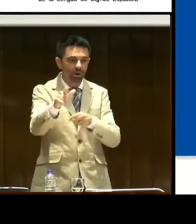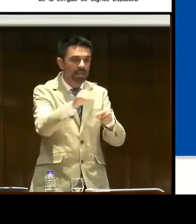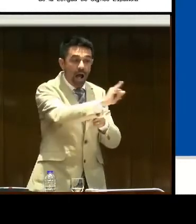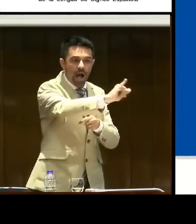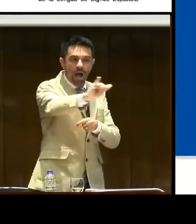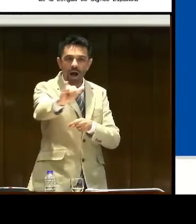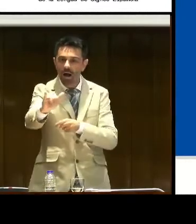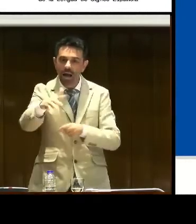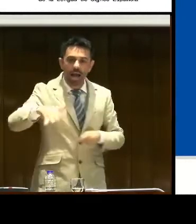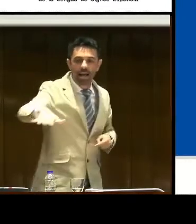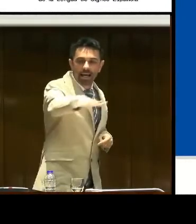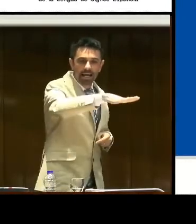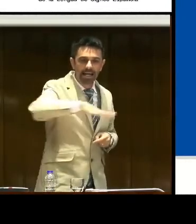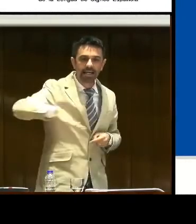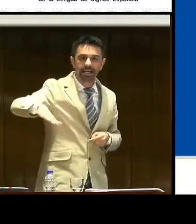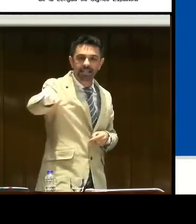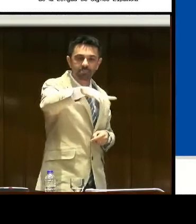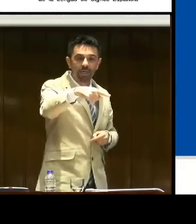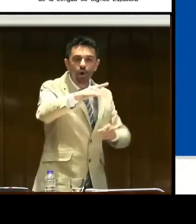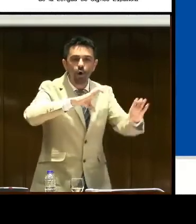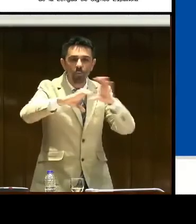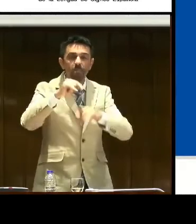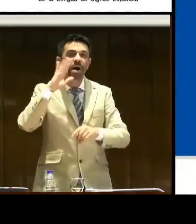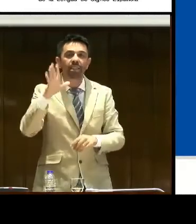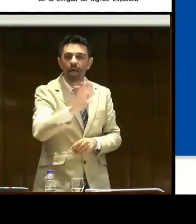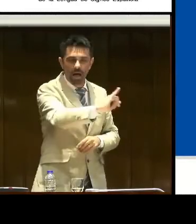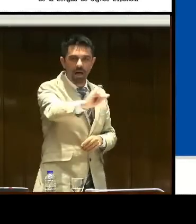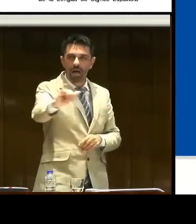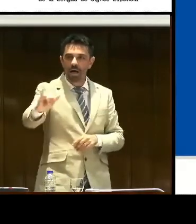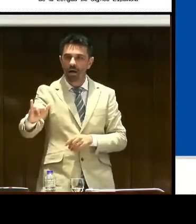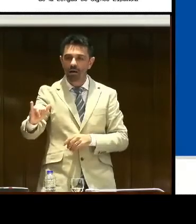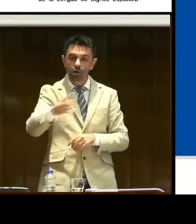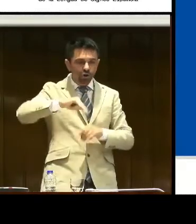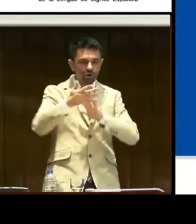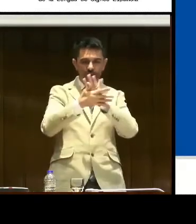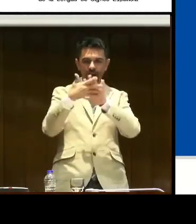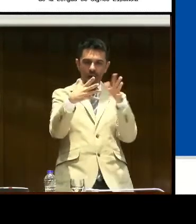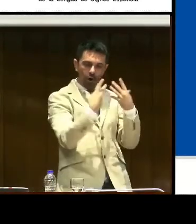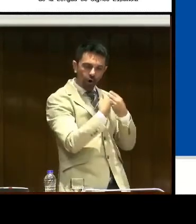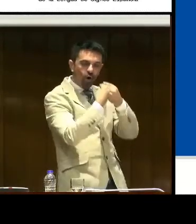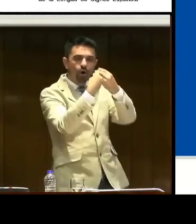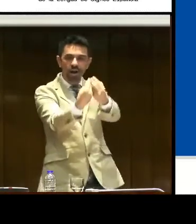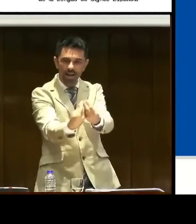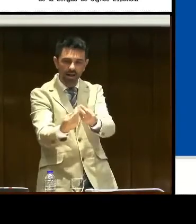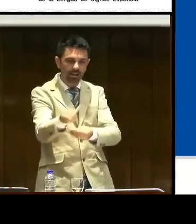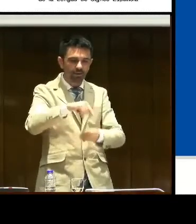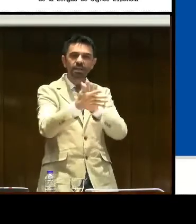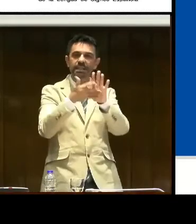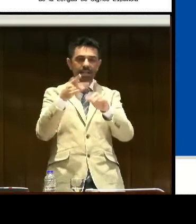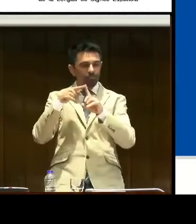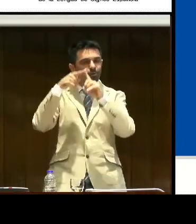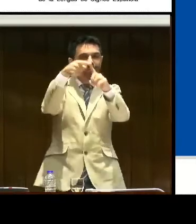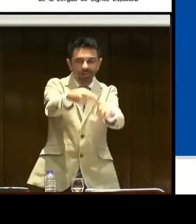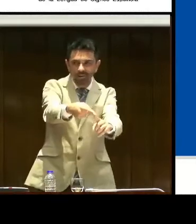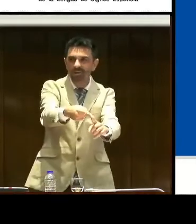en el espacio mismo de la comunicación. Signamos con ellas, hacia ellas y sobre